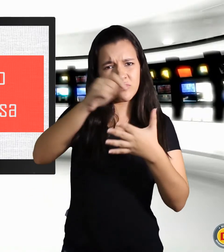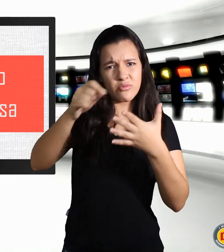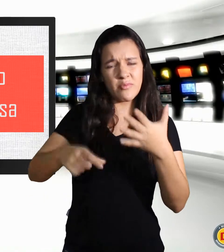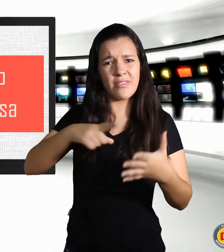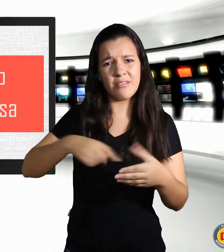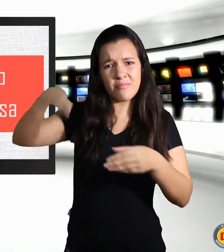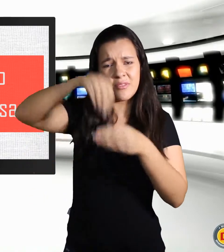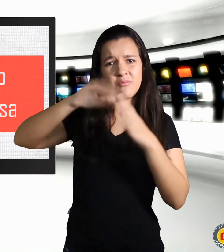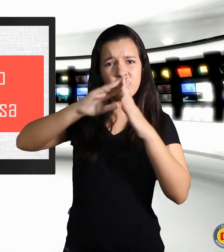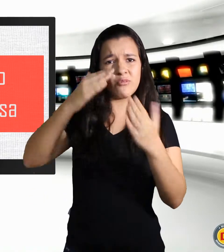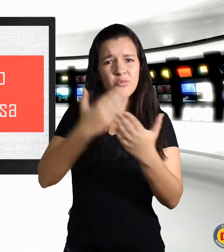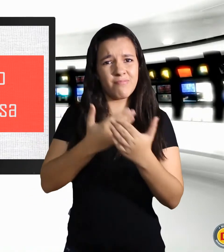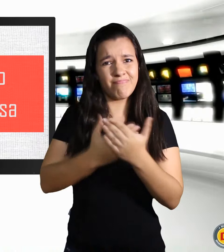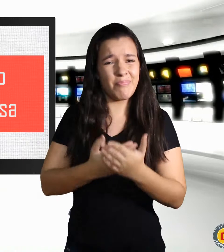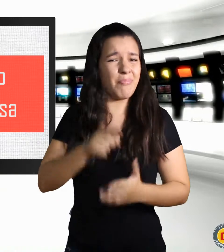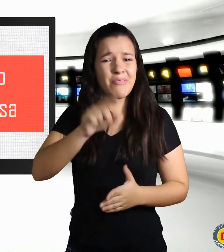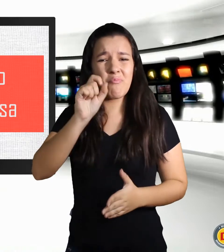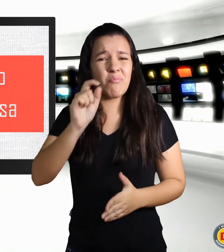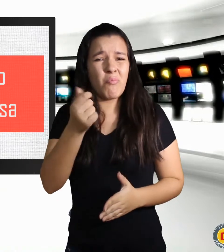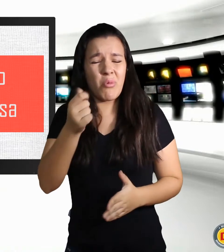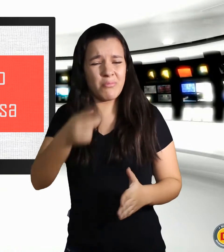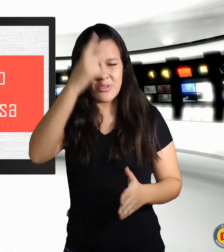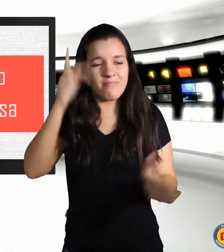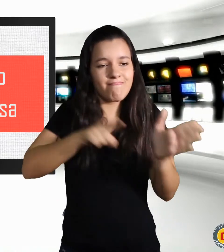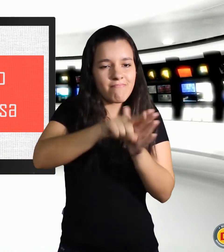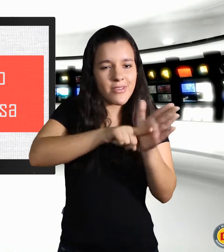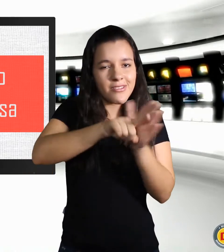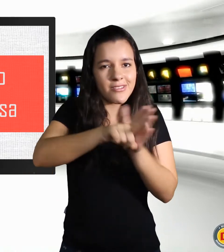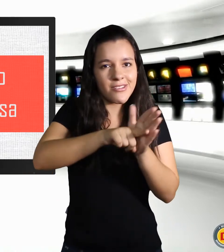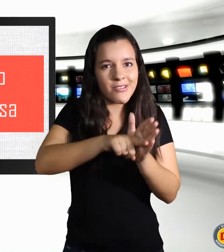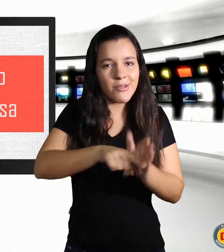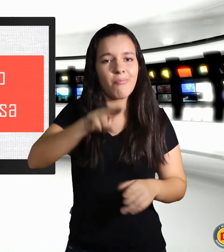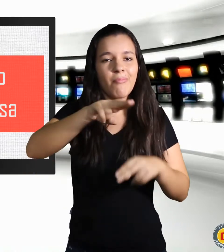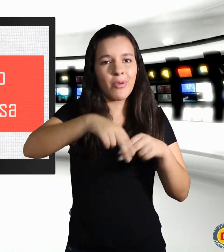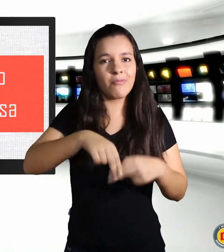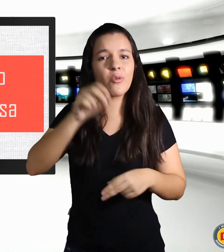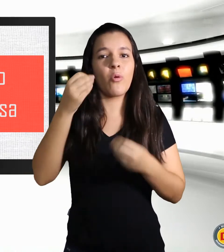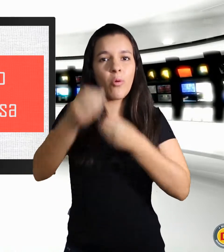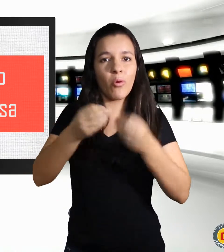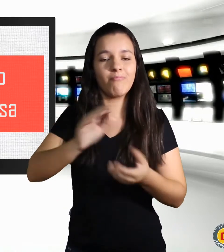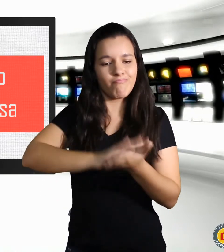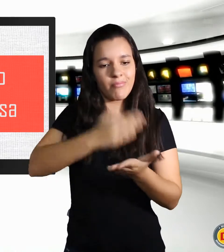Aspectos referentes ao espaço escolar são poucos estudados no âmbito da tradução e interpretação de